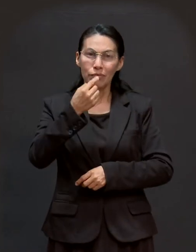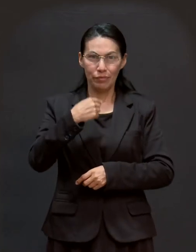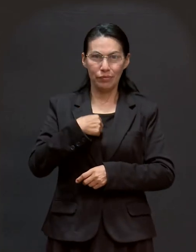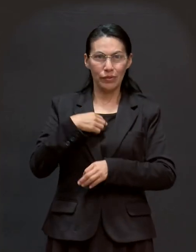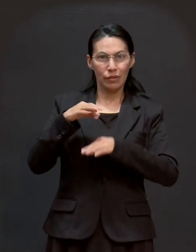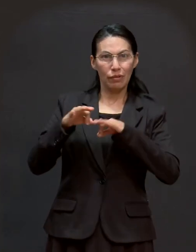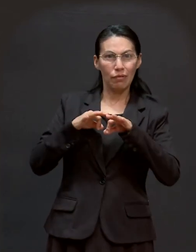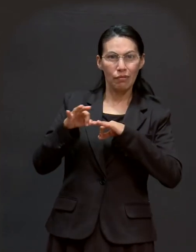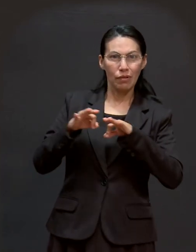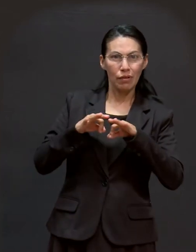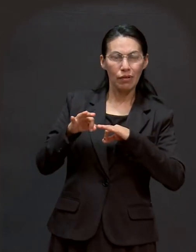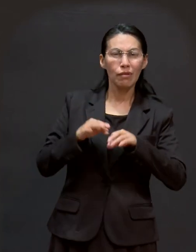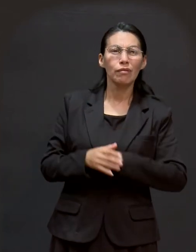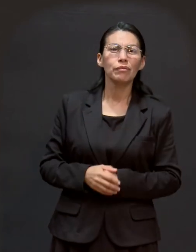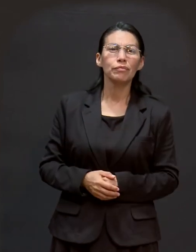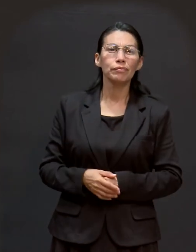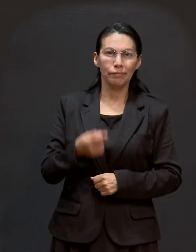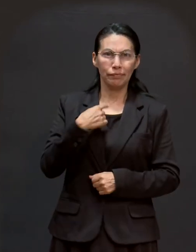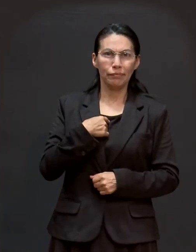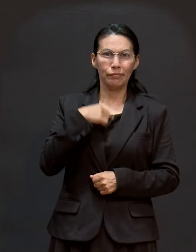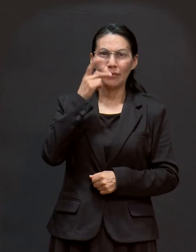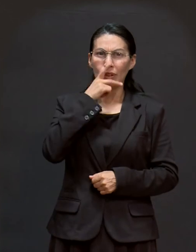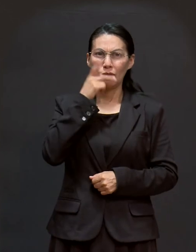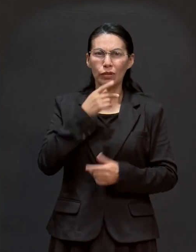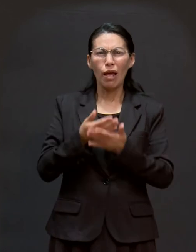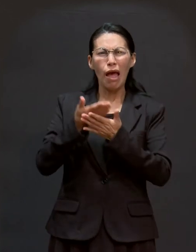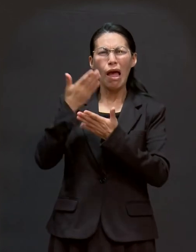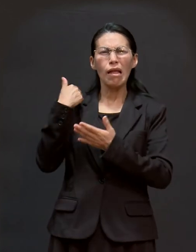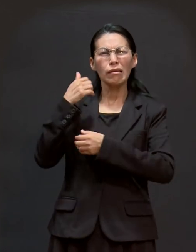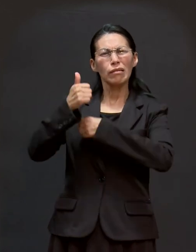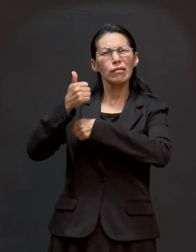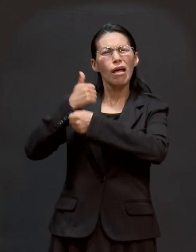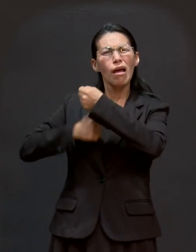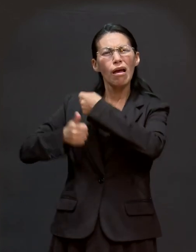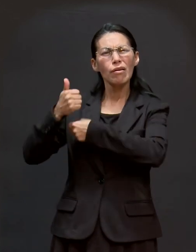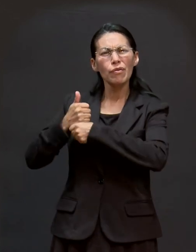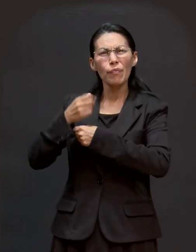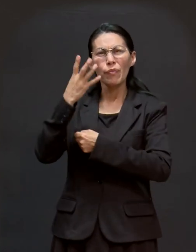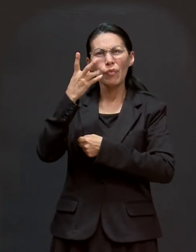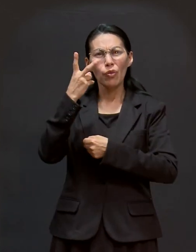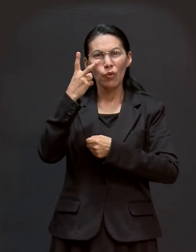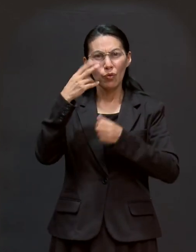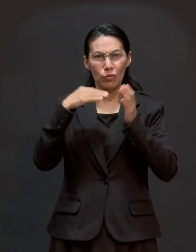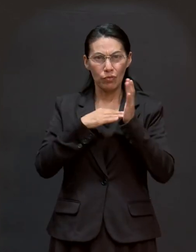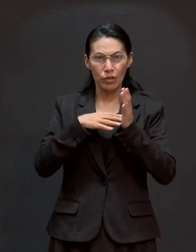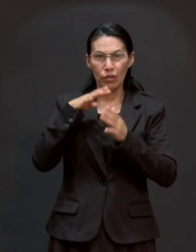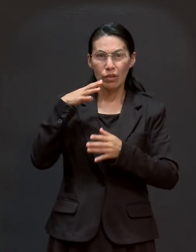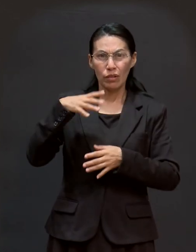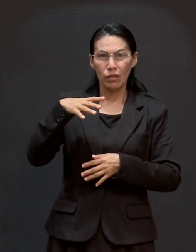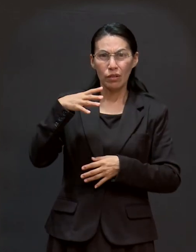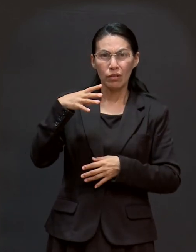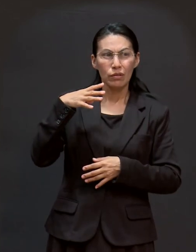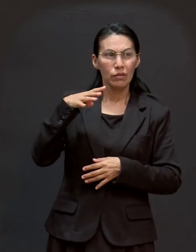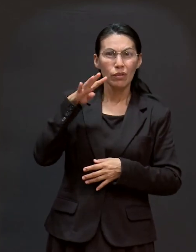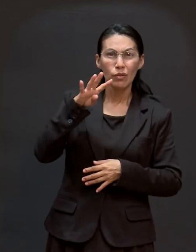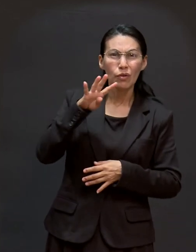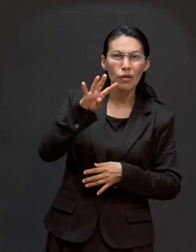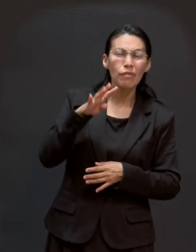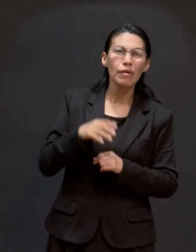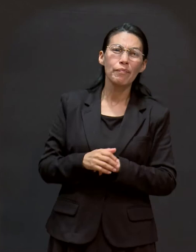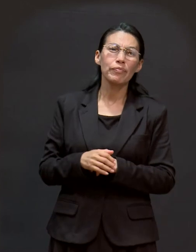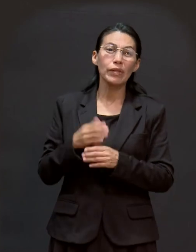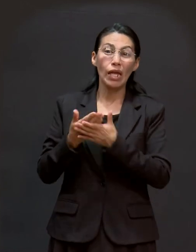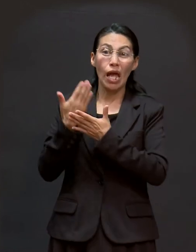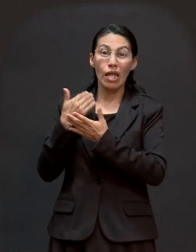poderosas experiencias de oración en mi trabajo como capellán fue este en el año 2019 asepur antes de la pandemia